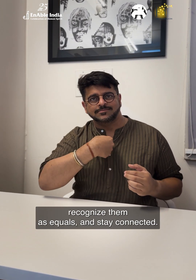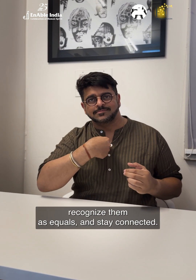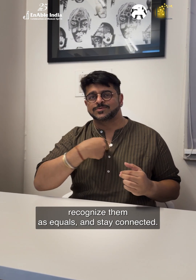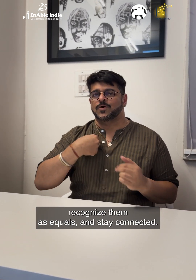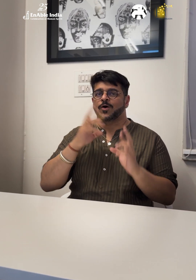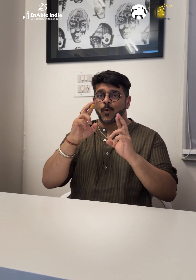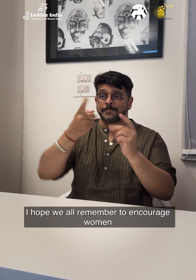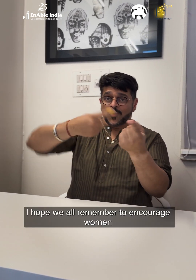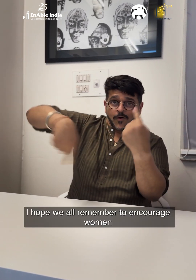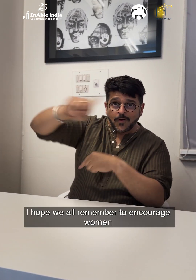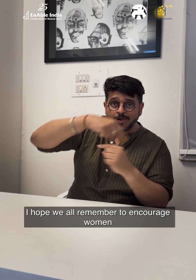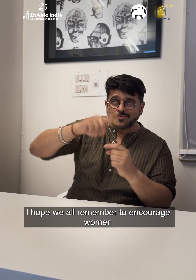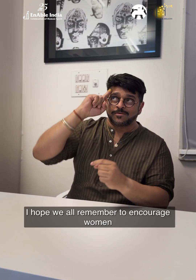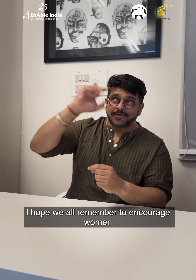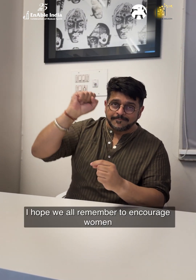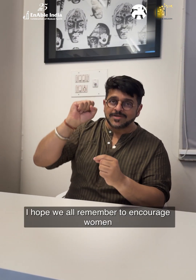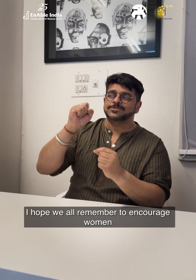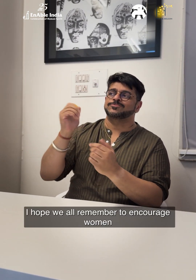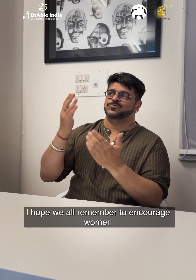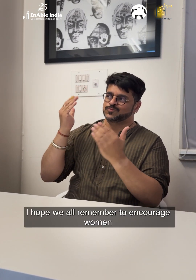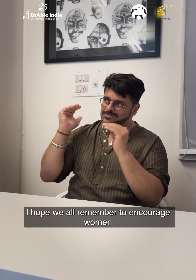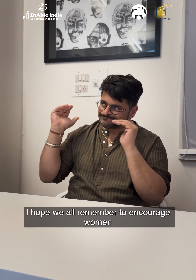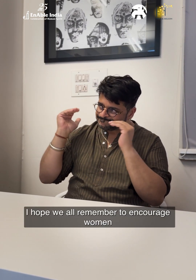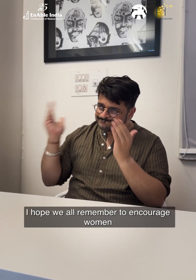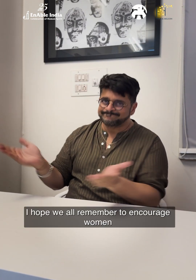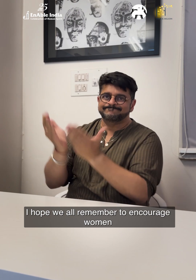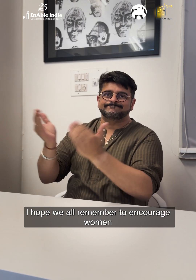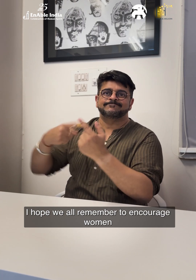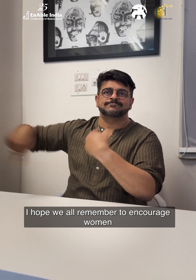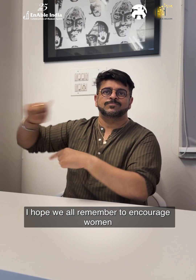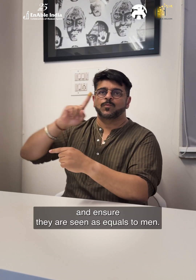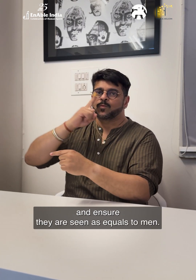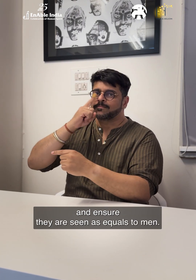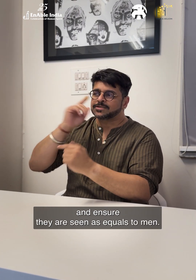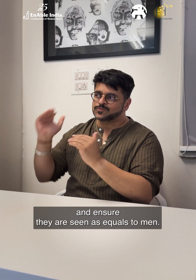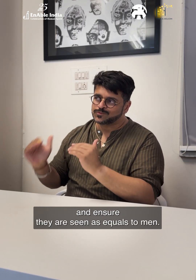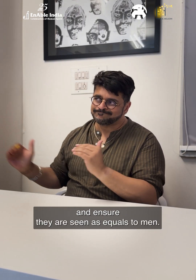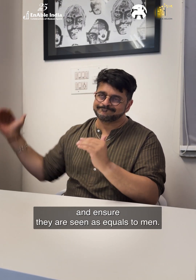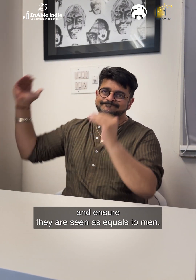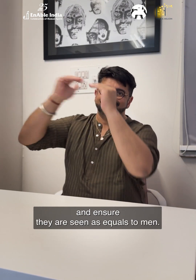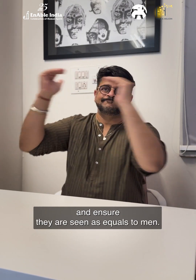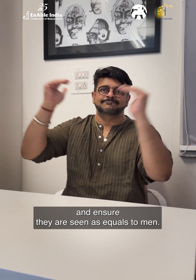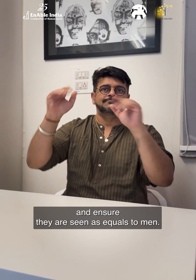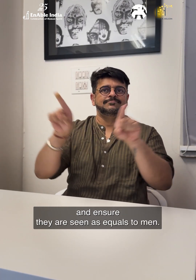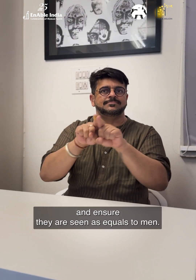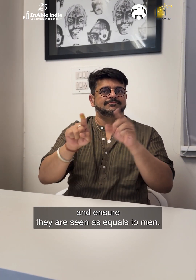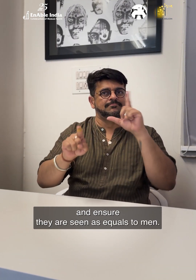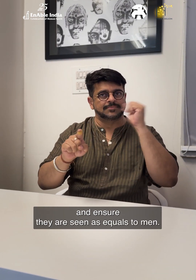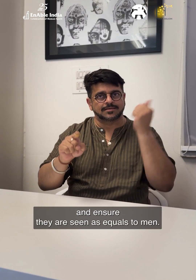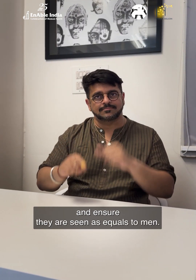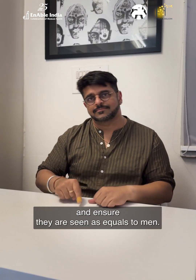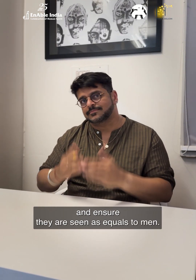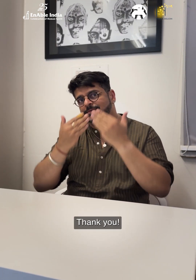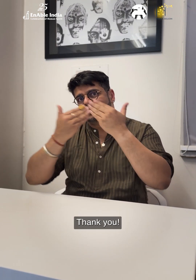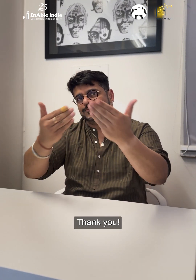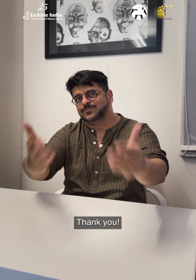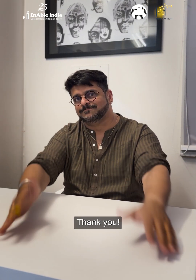मानने और जुड़े रहने का समय आ गया है। मुझे उम्मीद है कि हम सब महिला को प्रोत्साहित करना याद रखेंगे और सुनिश्चित करेंगे कि उन्हें पुरुष के बराबर देखा